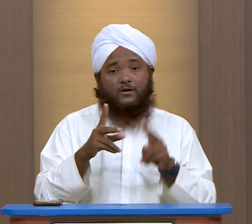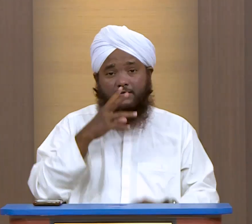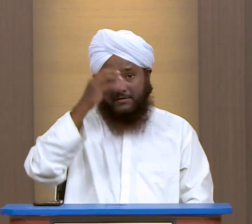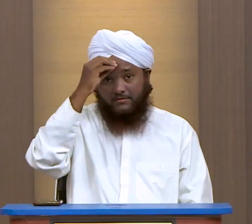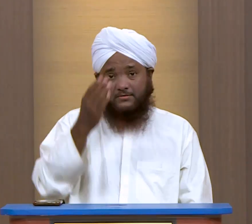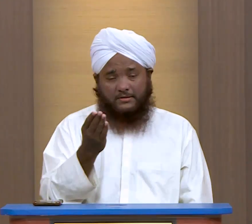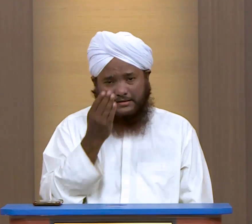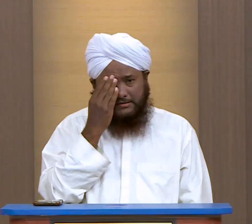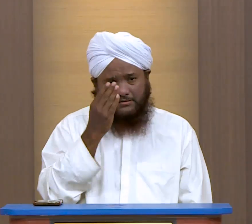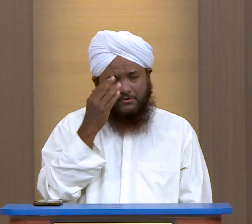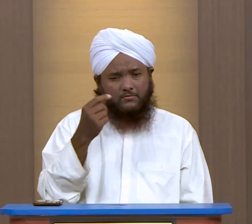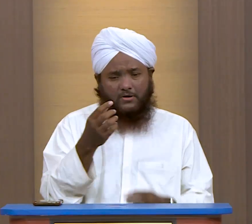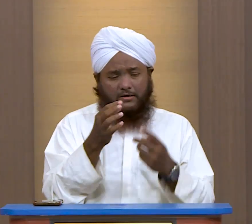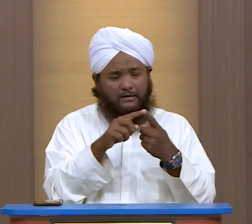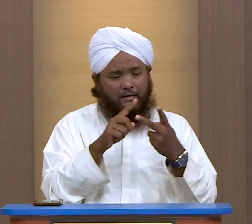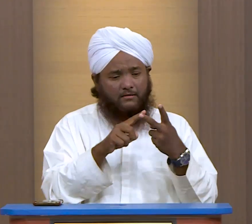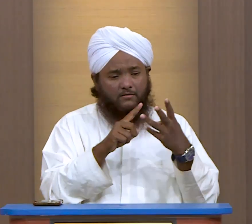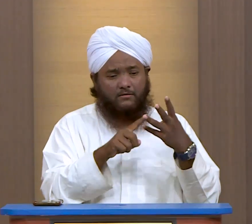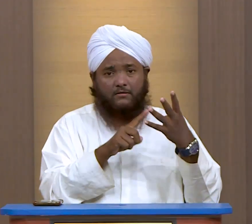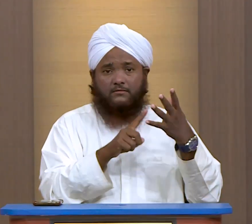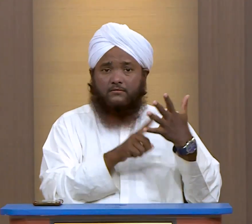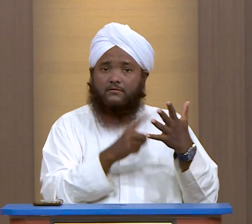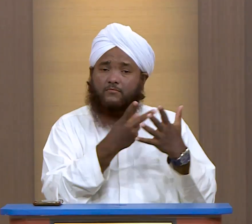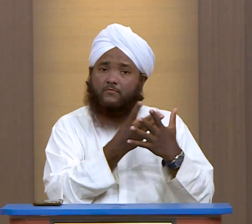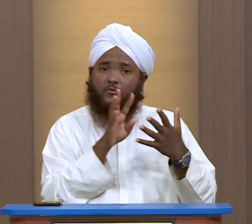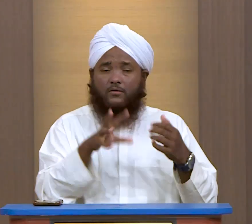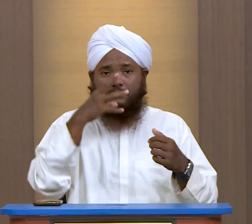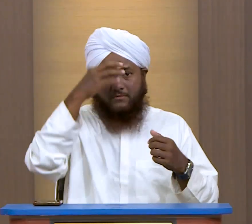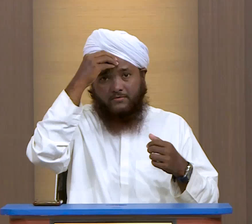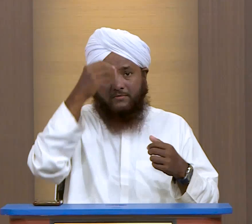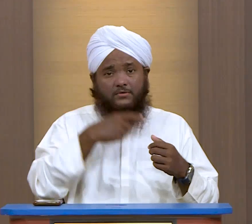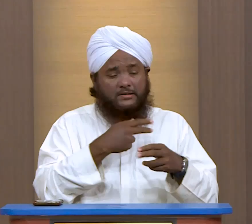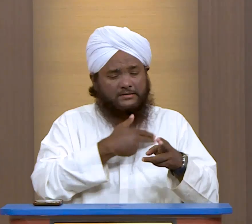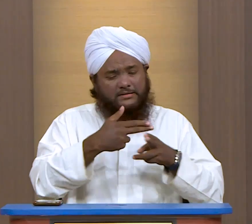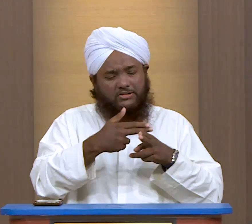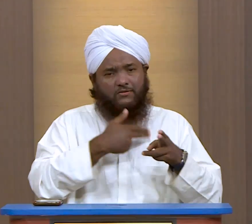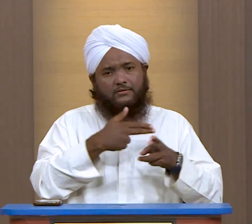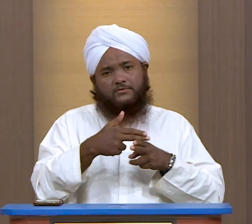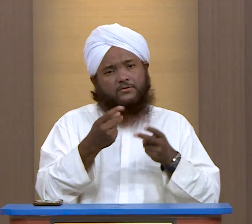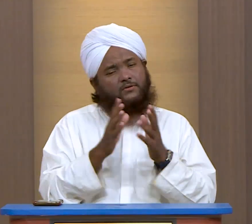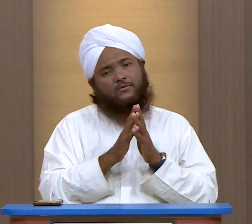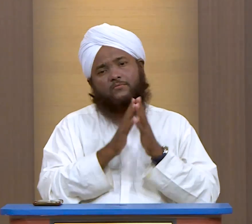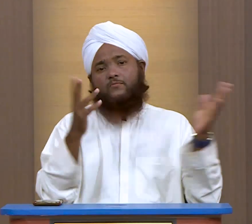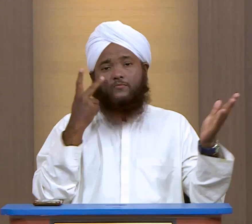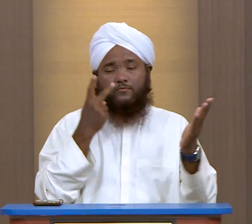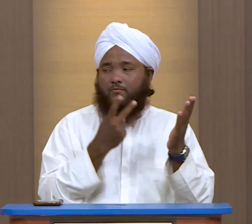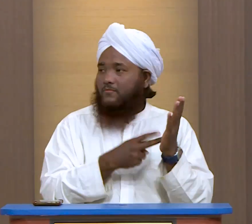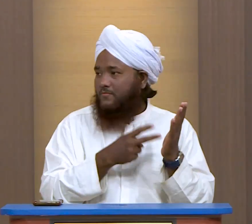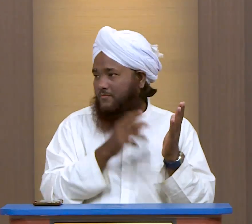شمار کرتے جائیں، ہر ایک میں ماں باپ کی قربانیاں ہی نظر آئیں گی۔ ہمیں بھی چاہیے